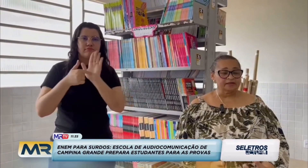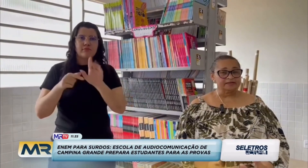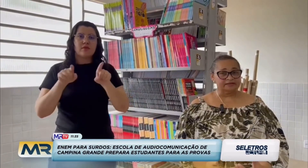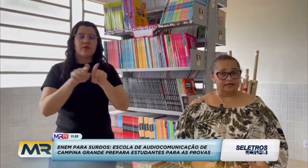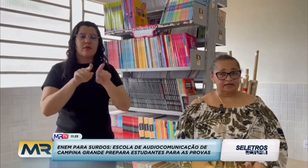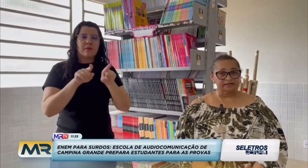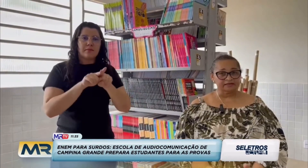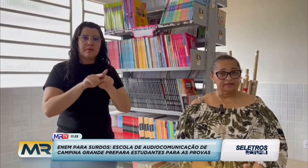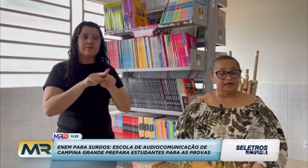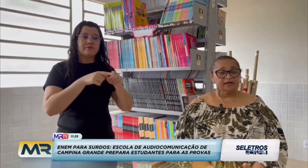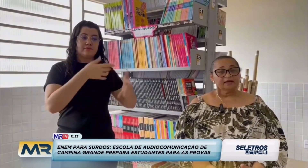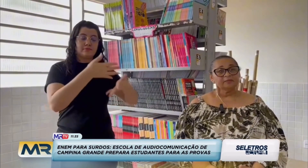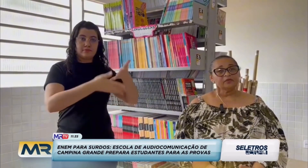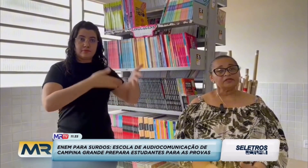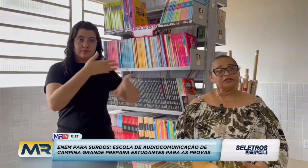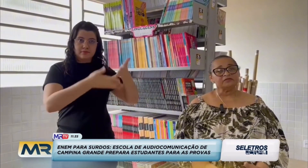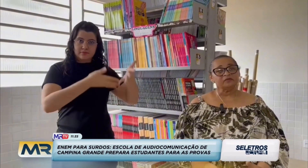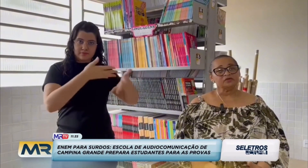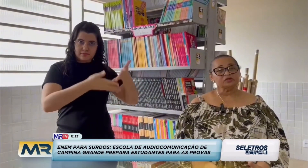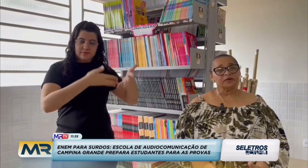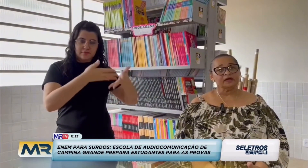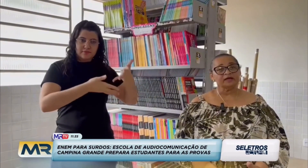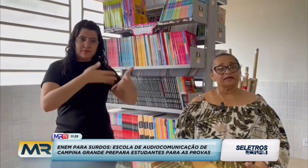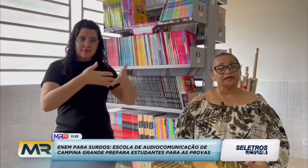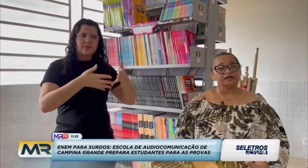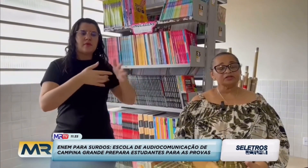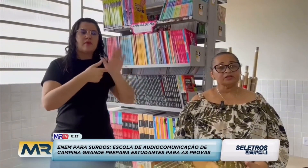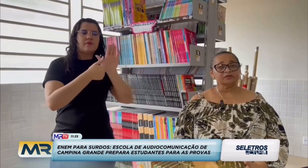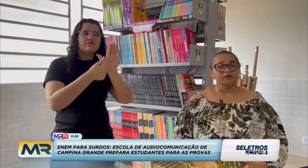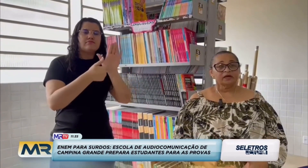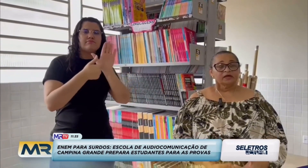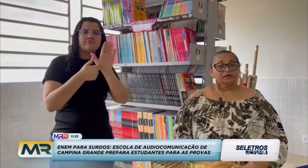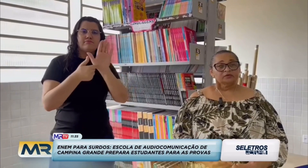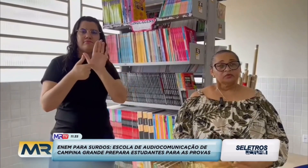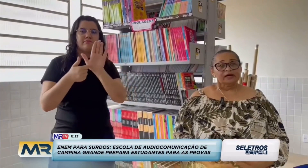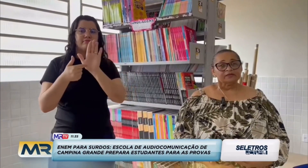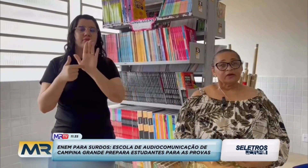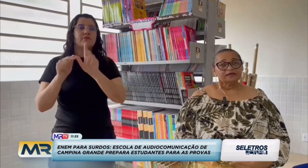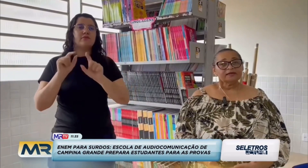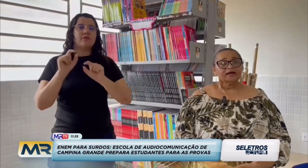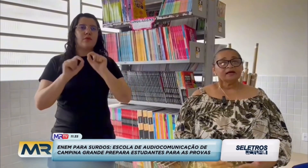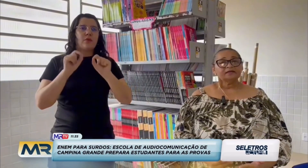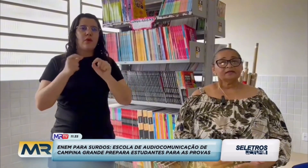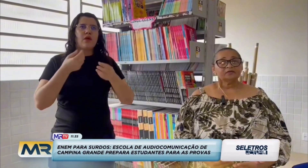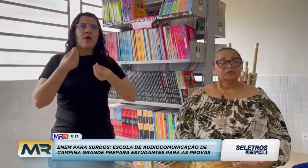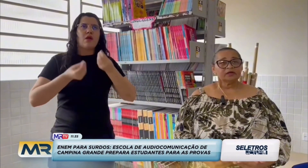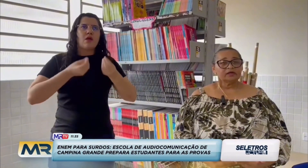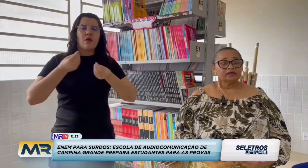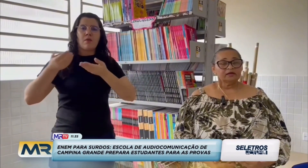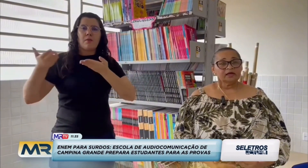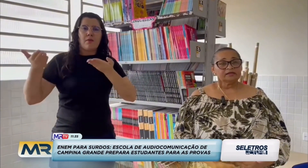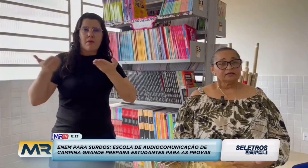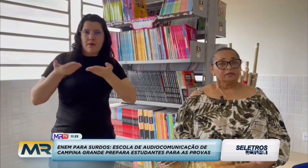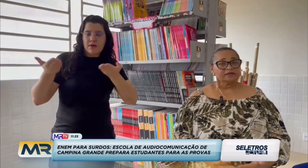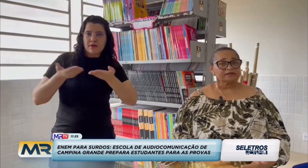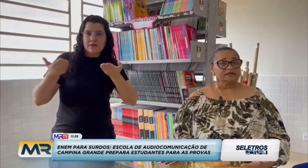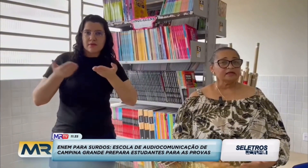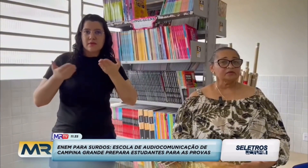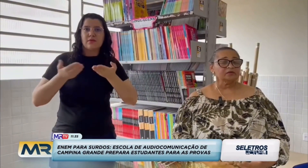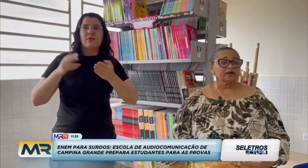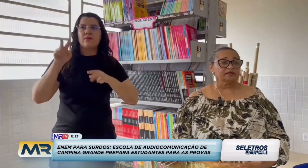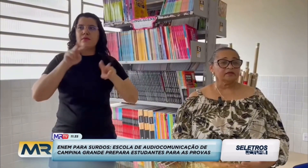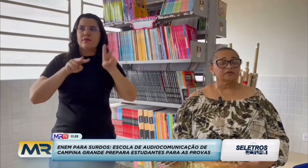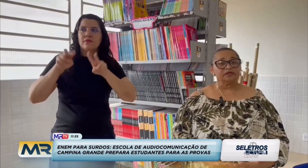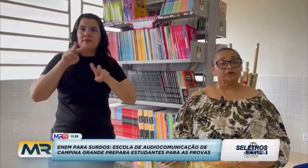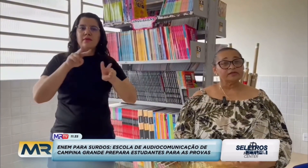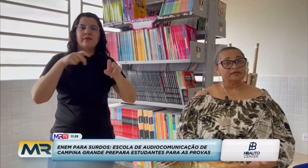Libra, sinais, e depois a gente vai mostrando para ele na questão da atualidade, do que eles estão